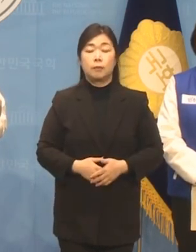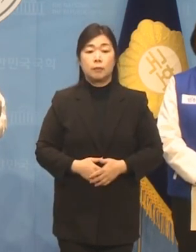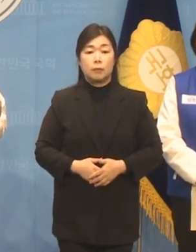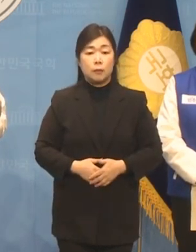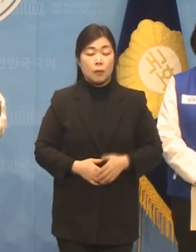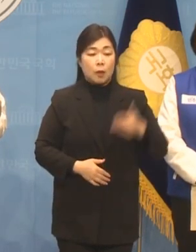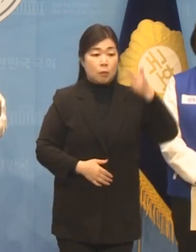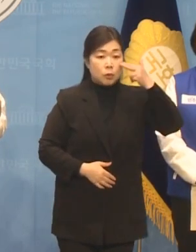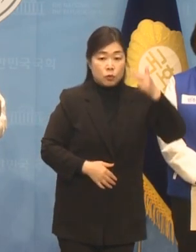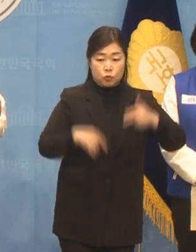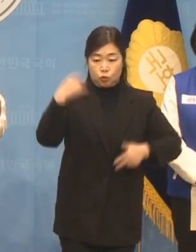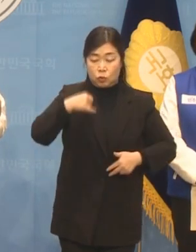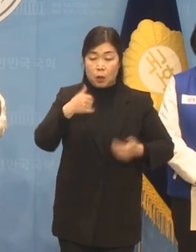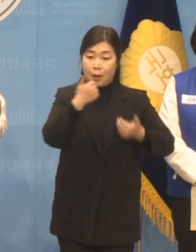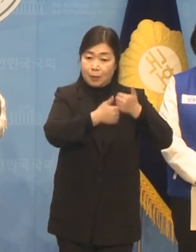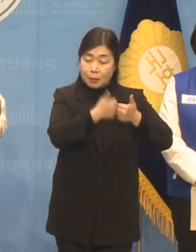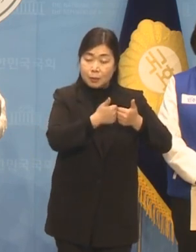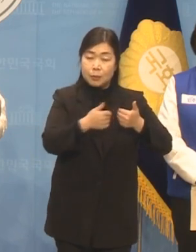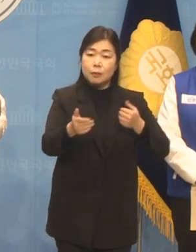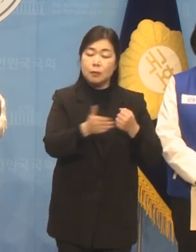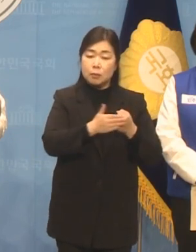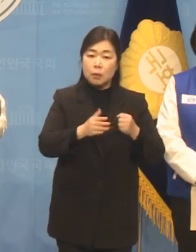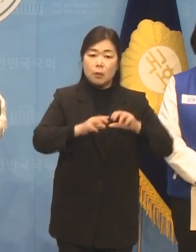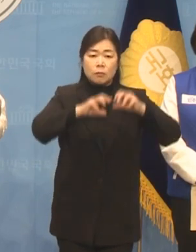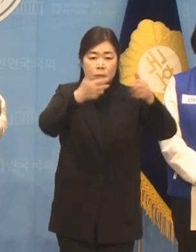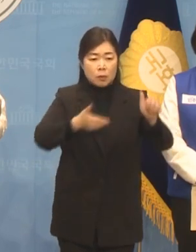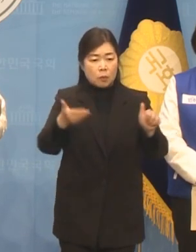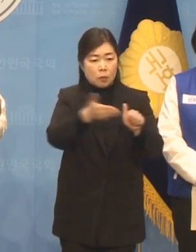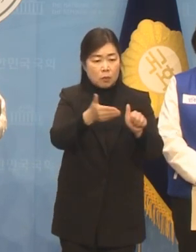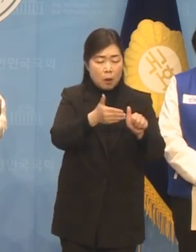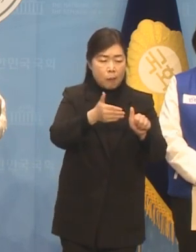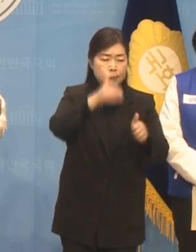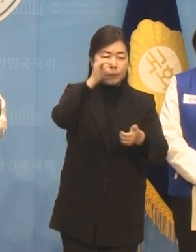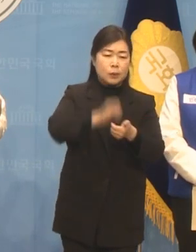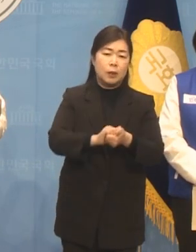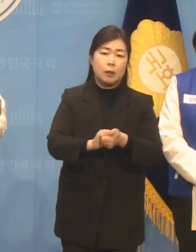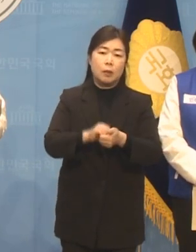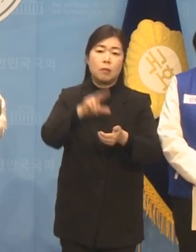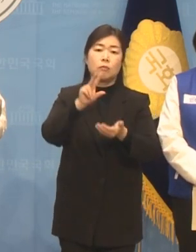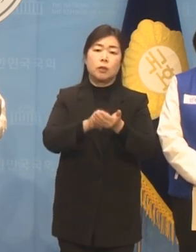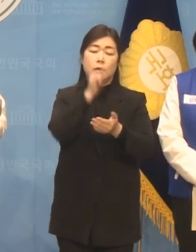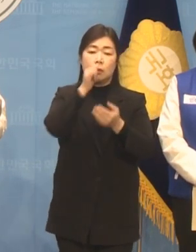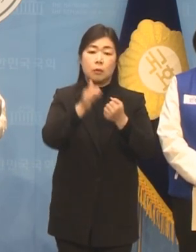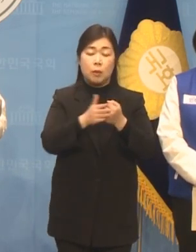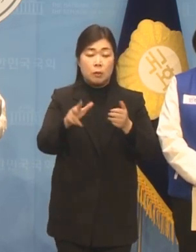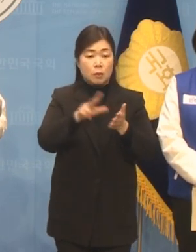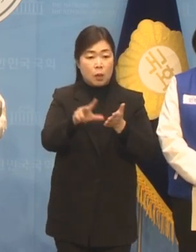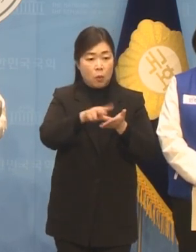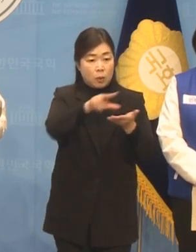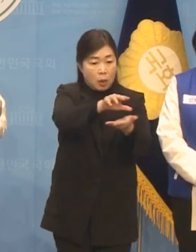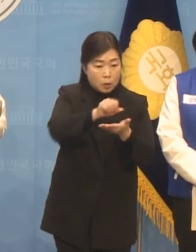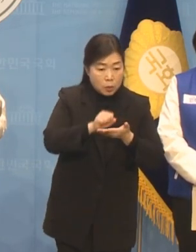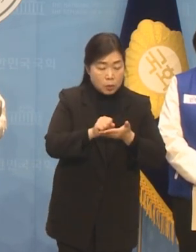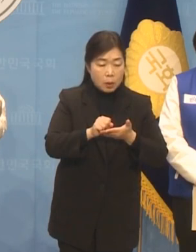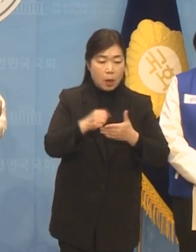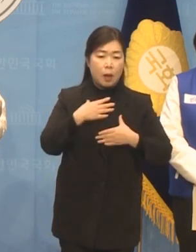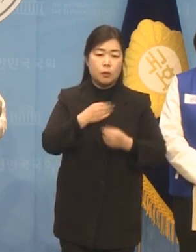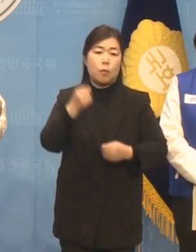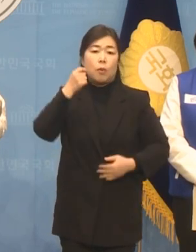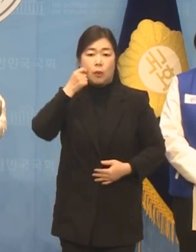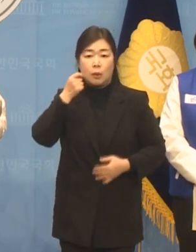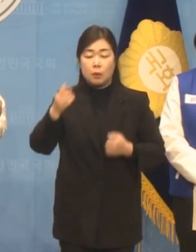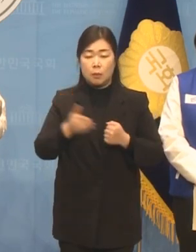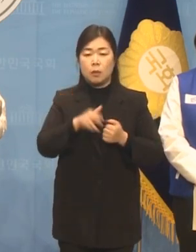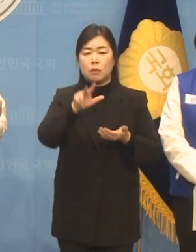미중 갈등과 글로벌 공급망 재편에 따라 자원의 안정적 확보가 국내 산업 전반의 큰